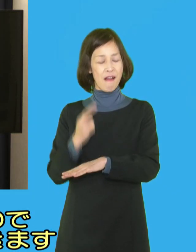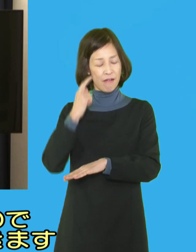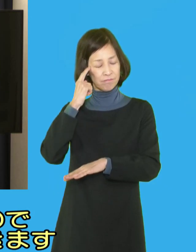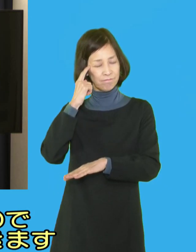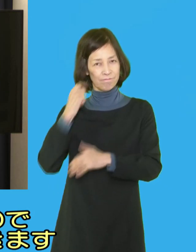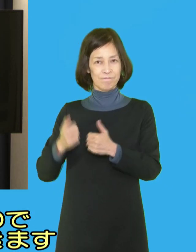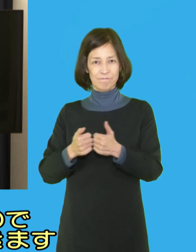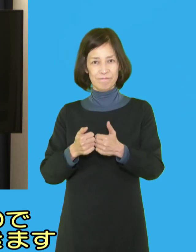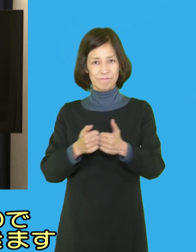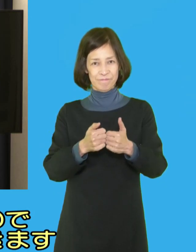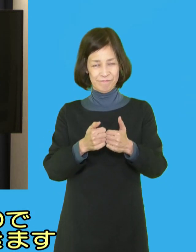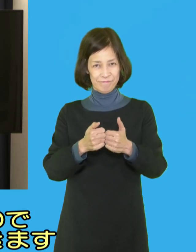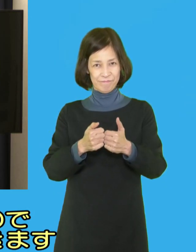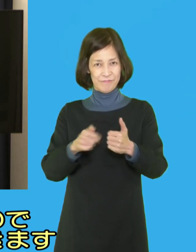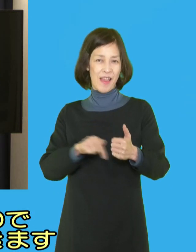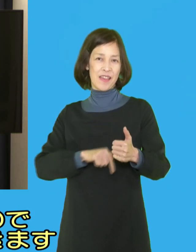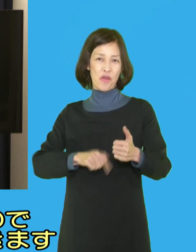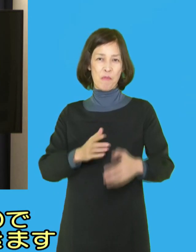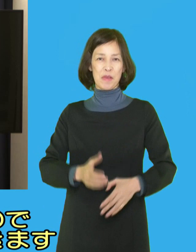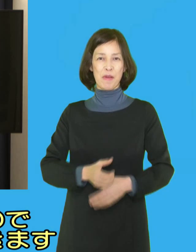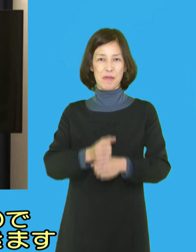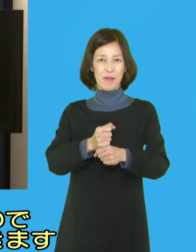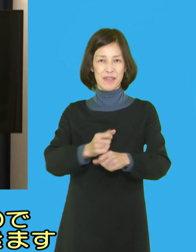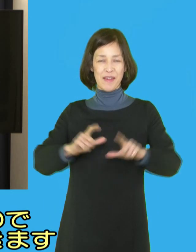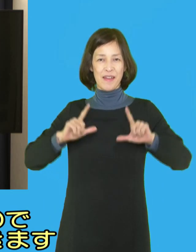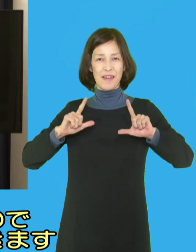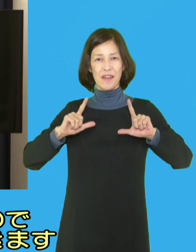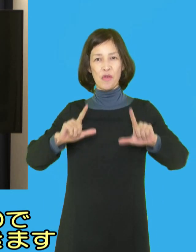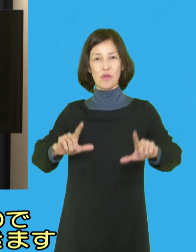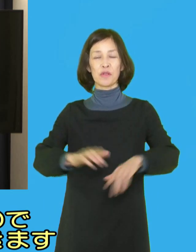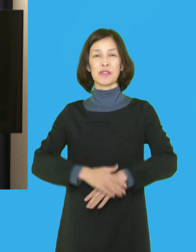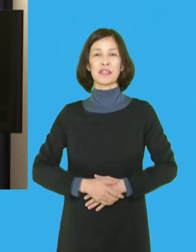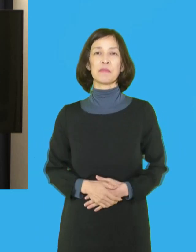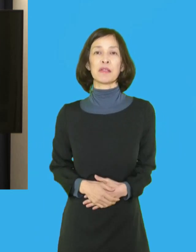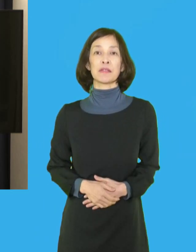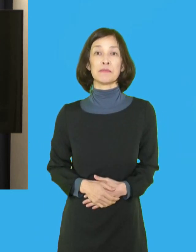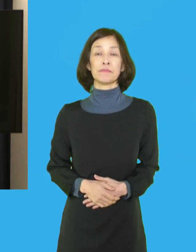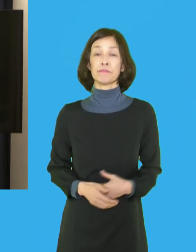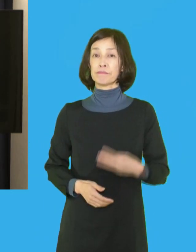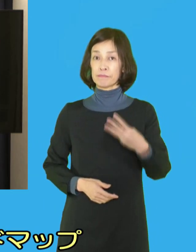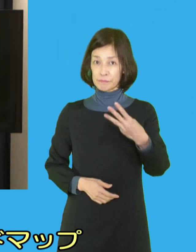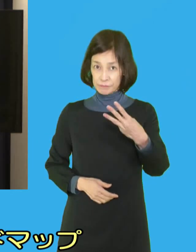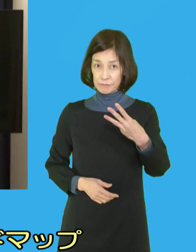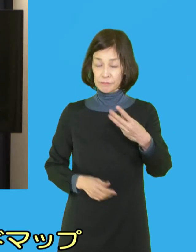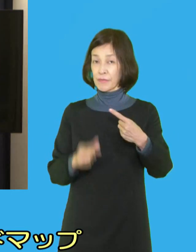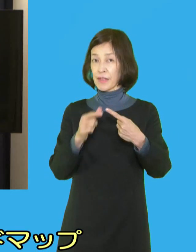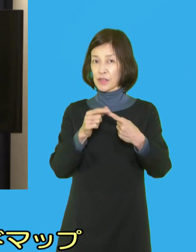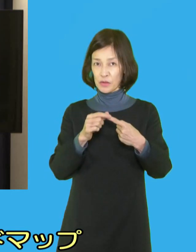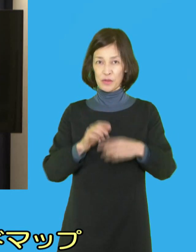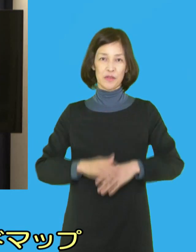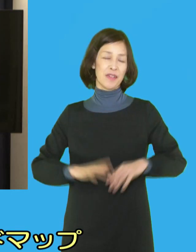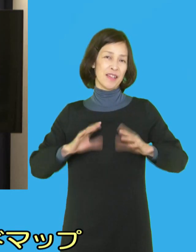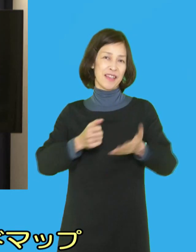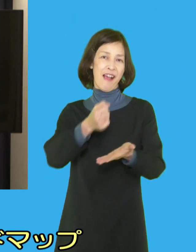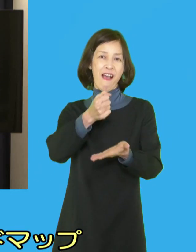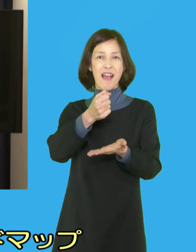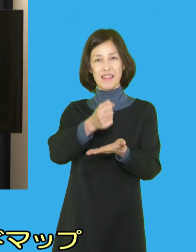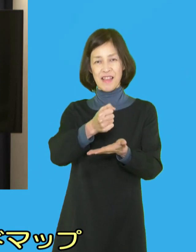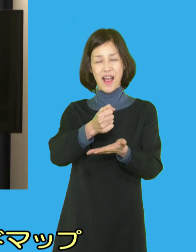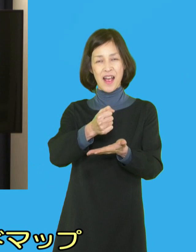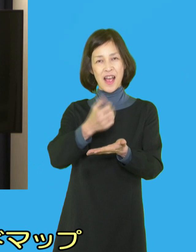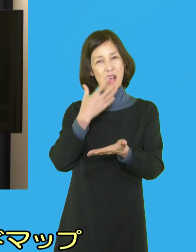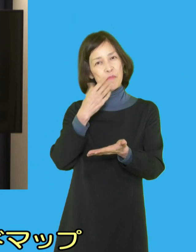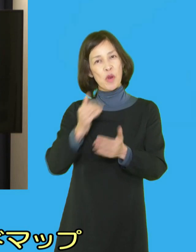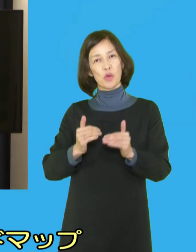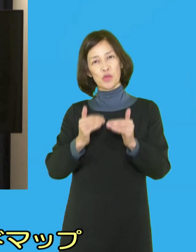容が言ってまとまりましたので、そのご報告をさせていただきたいと思います。3点ありまして、1つは世界遺産の魅力創